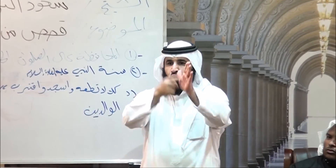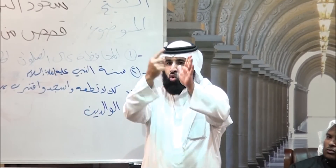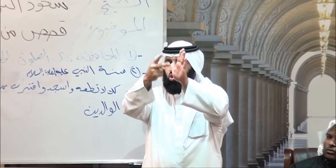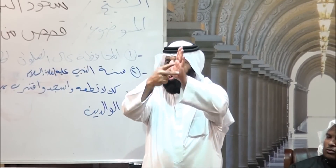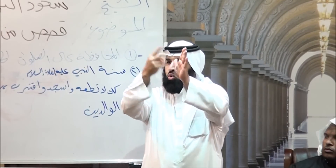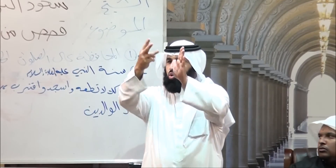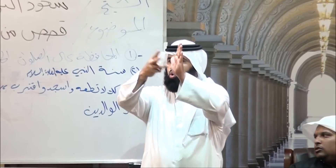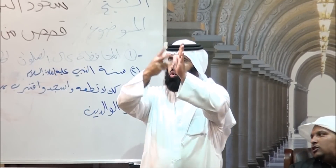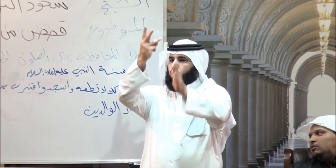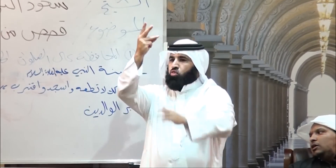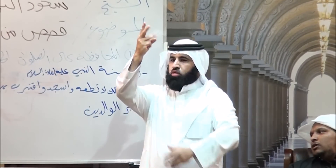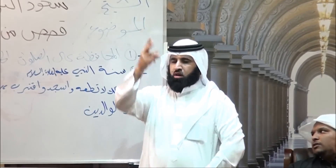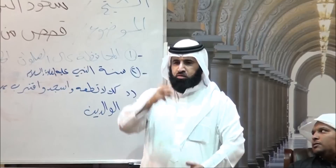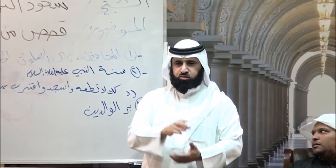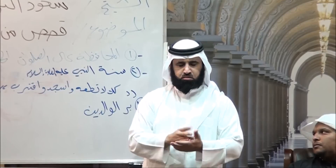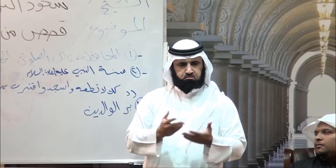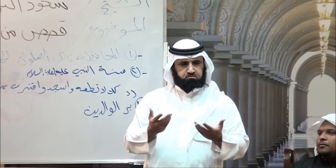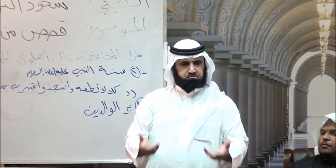وأن اسمه